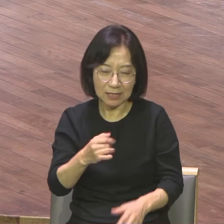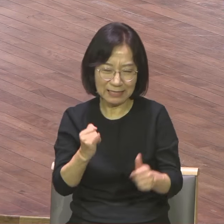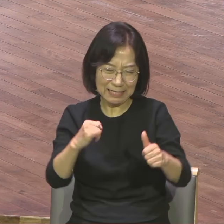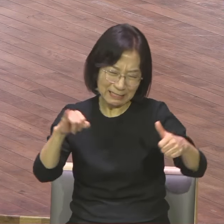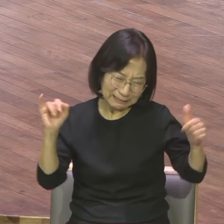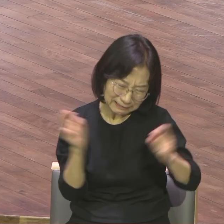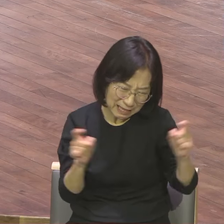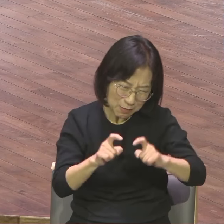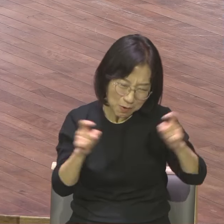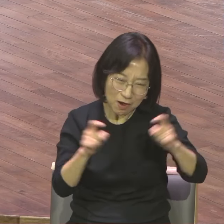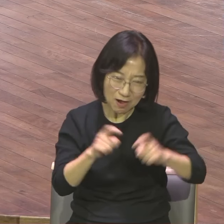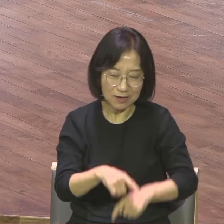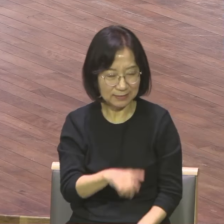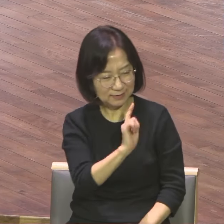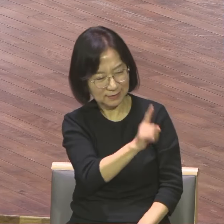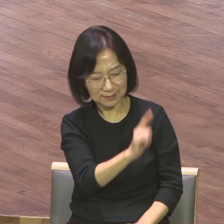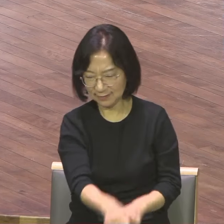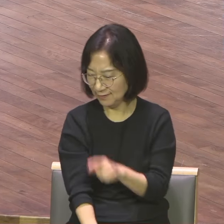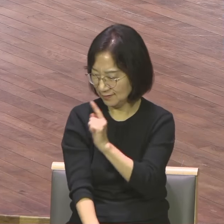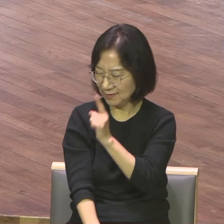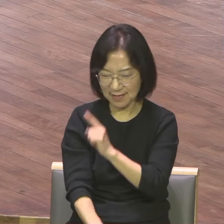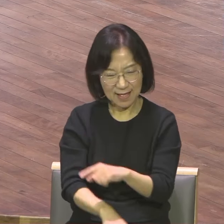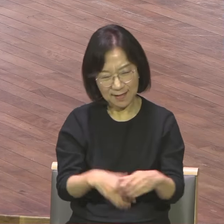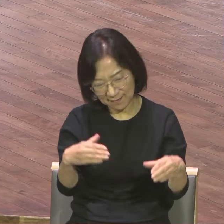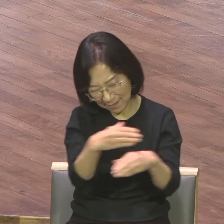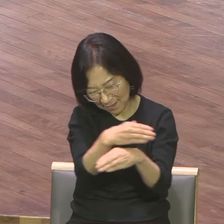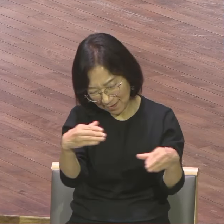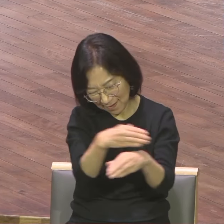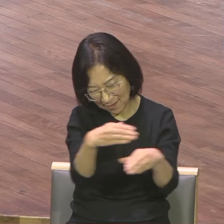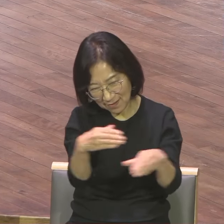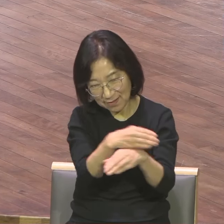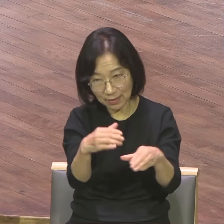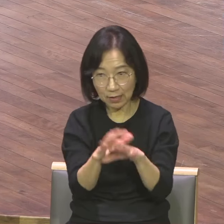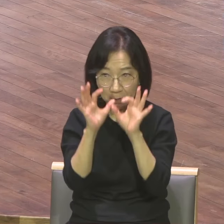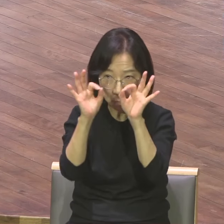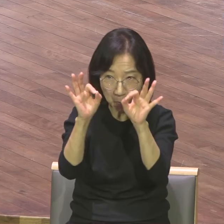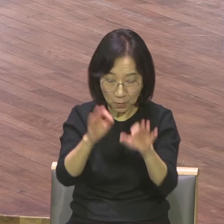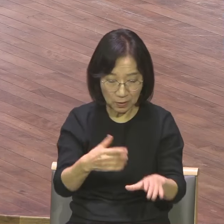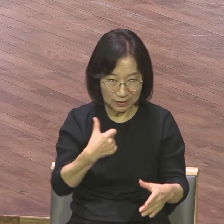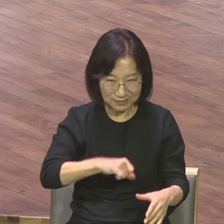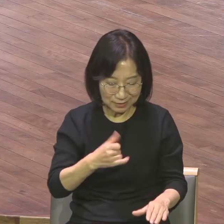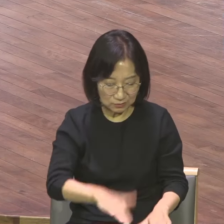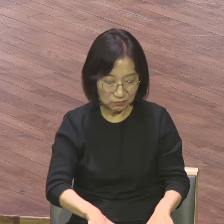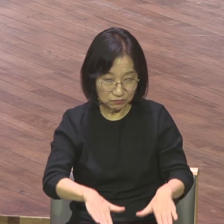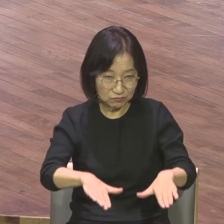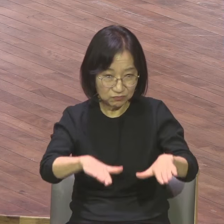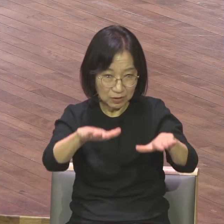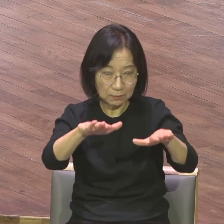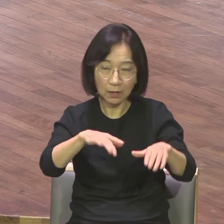맨날 서로 원망하고 서로 그렇게, 그런 부모 밑에 자란 자녀들은요 자기도 몰라